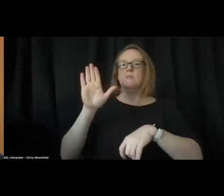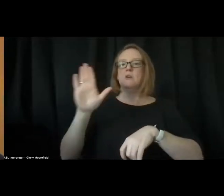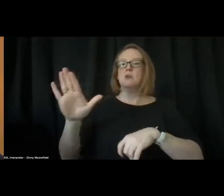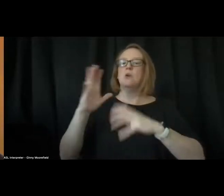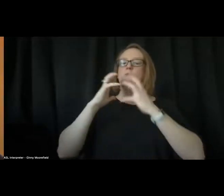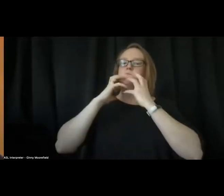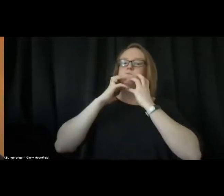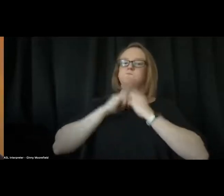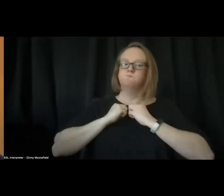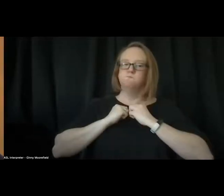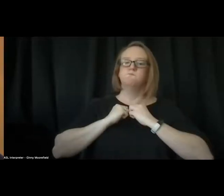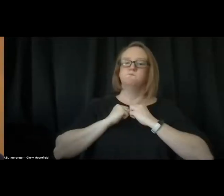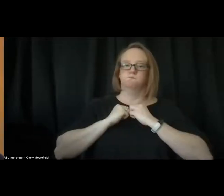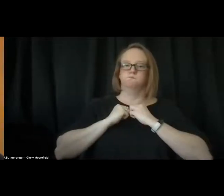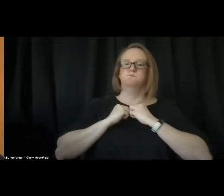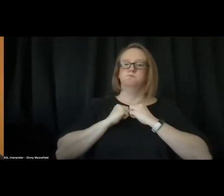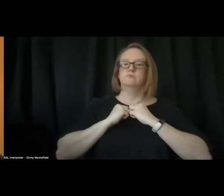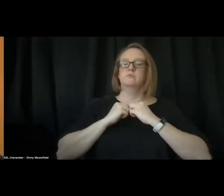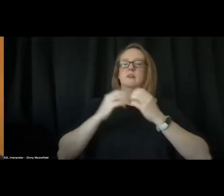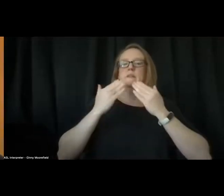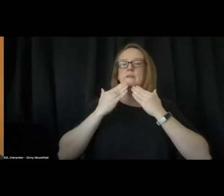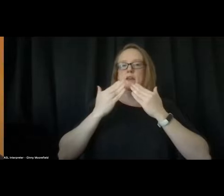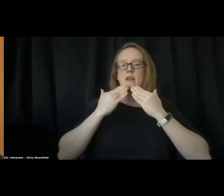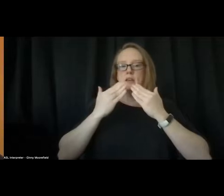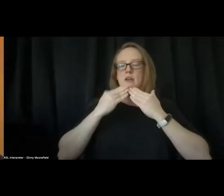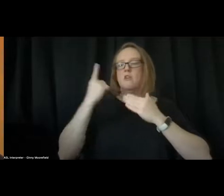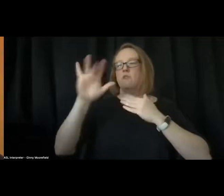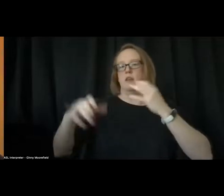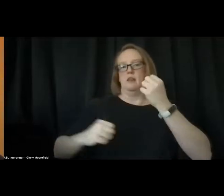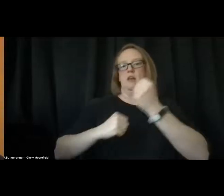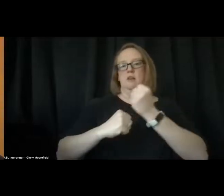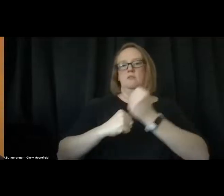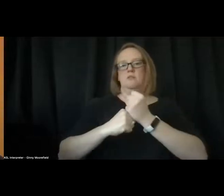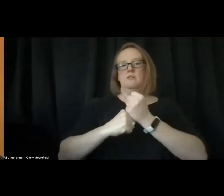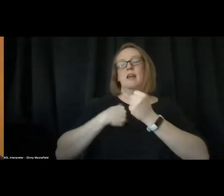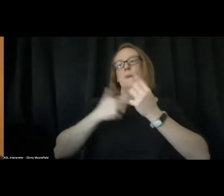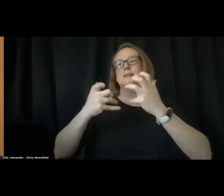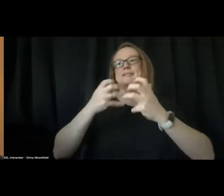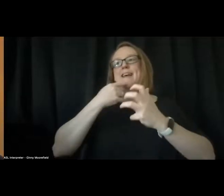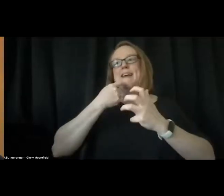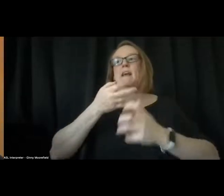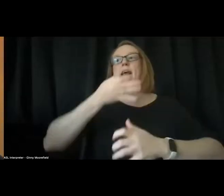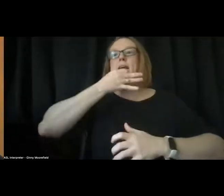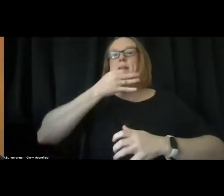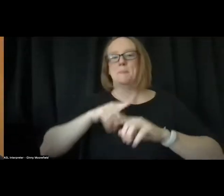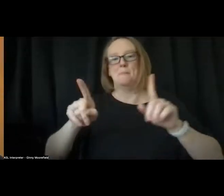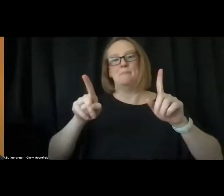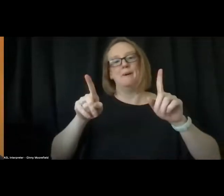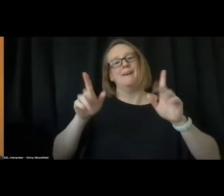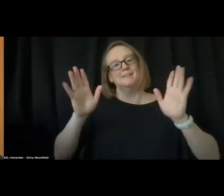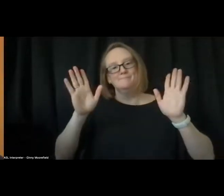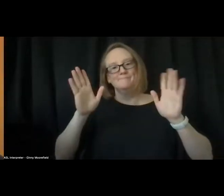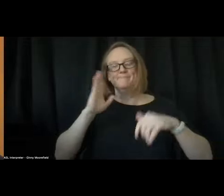y tu pasión en la abogación tesorería quiero decir experiencia